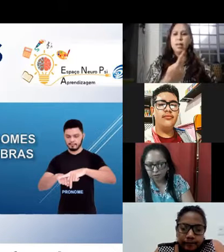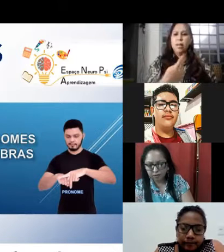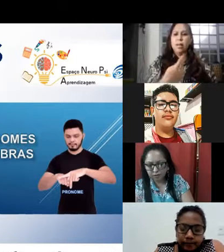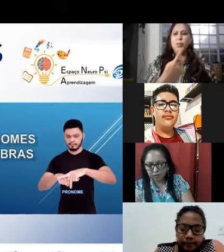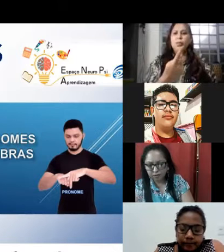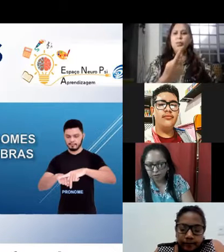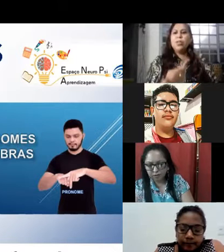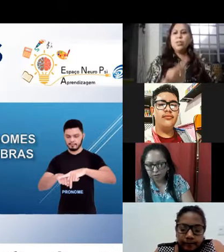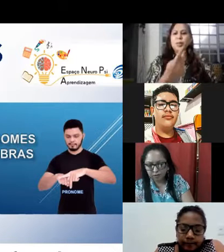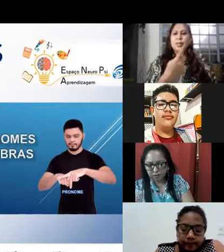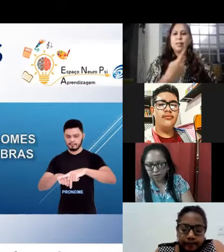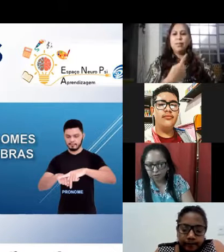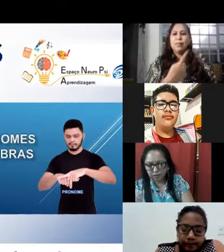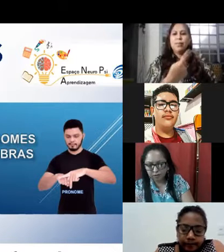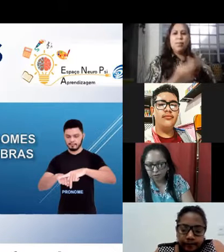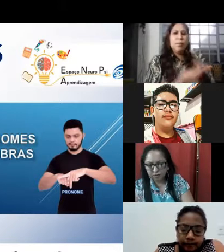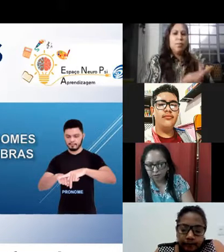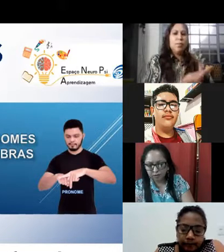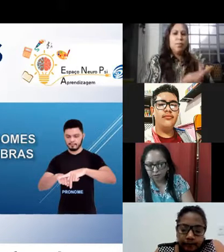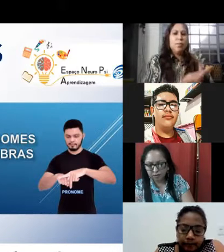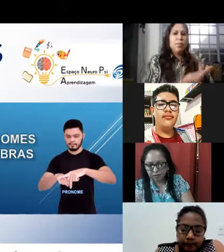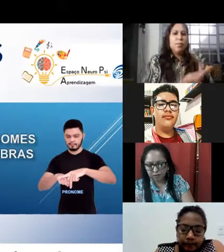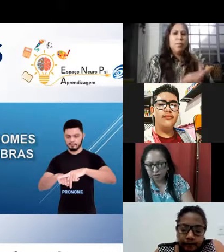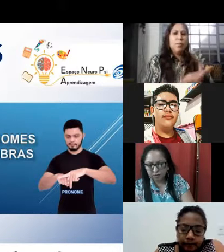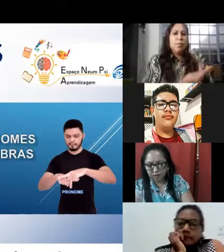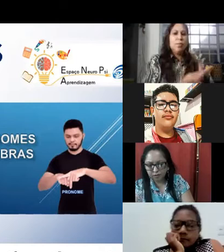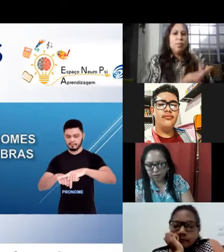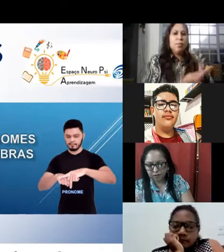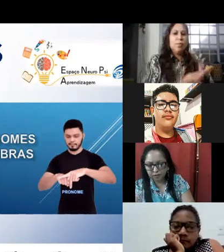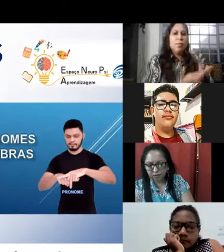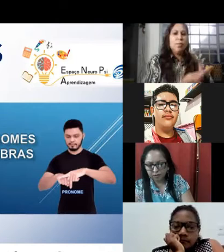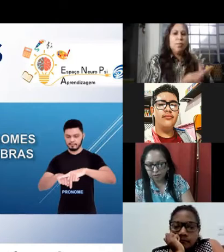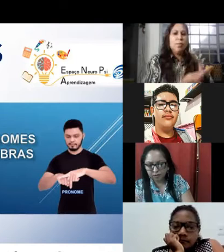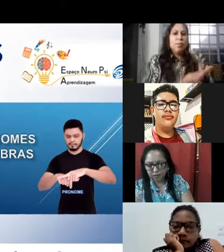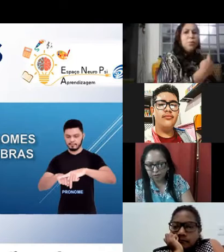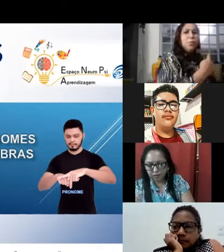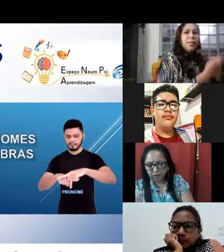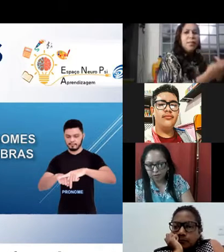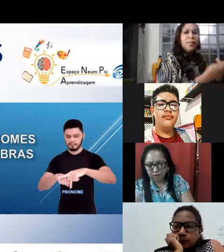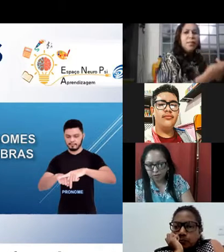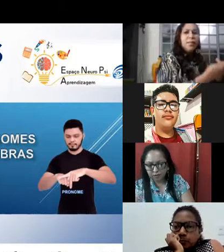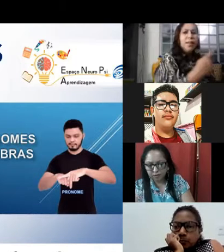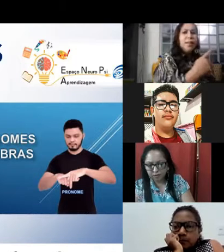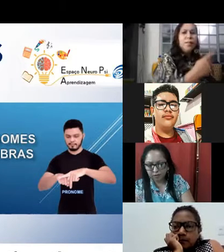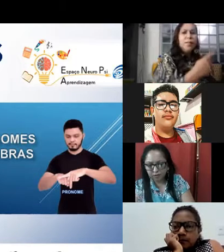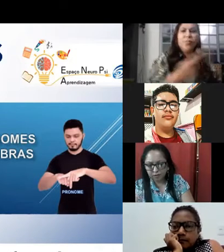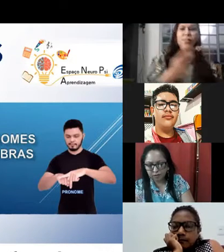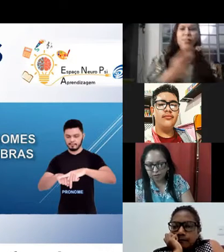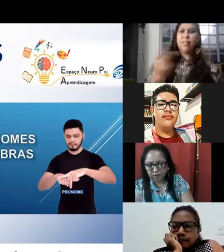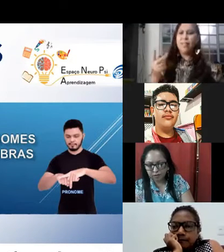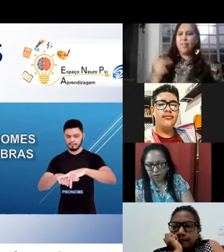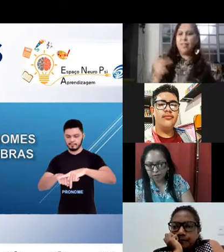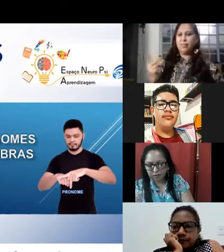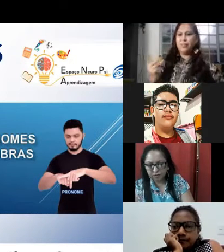P. Nós 2. Deixa eu fazer aqui de lado. Nós 2,